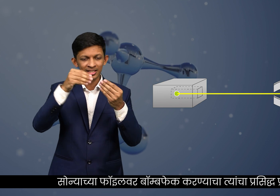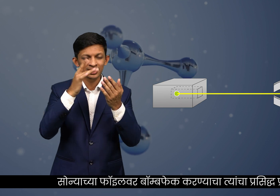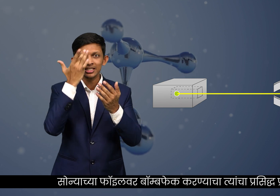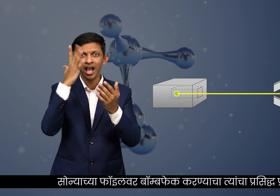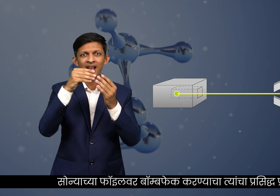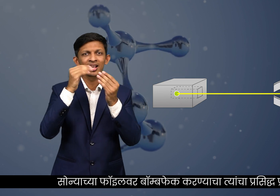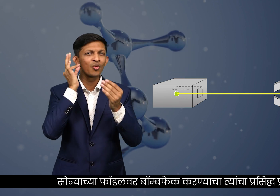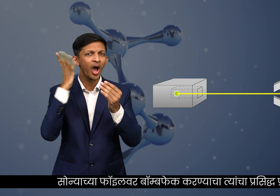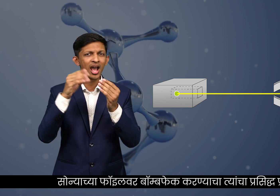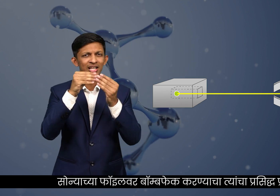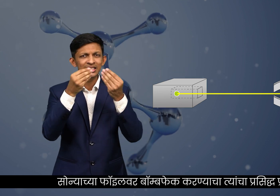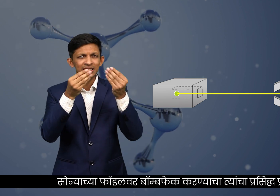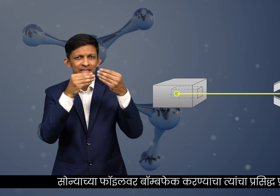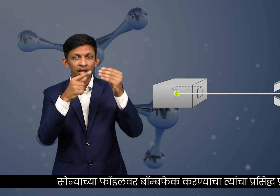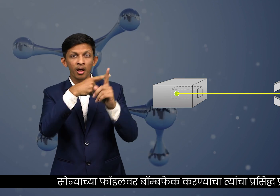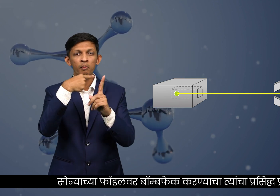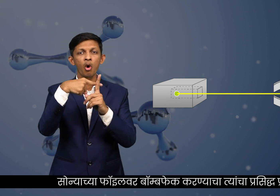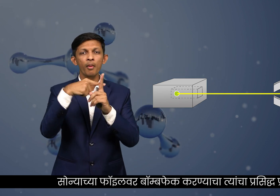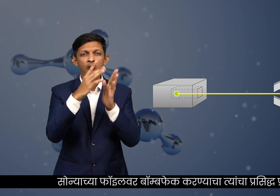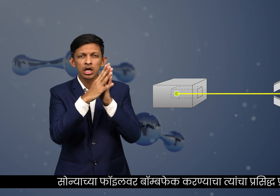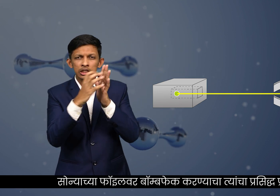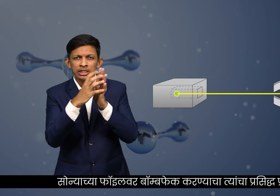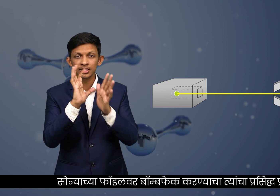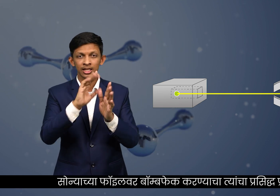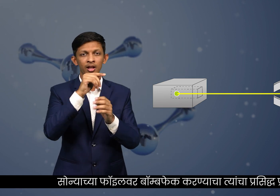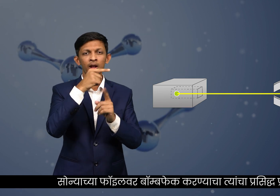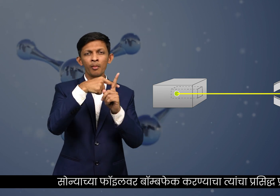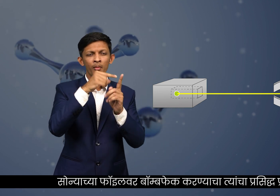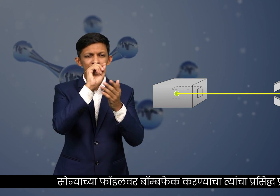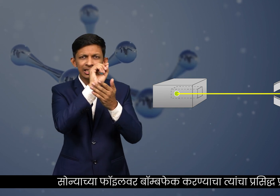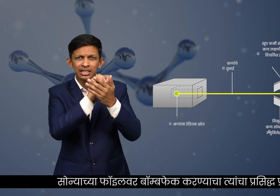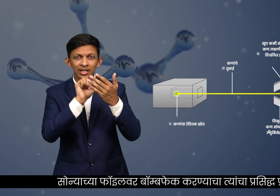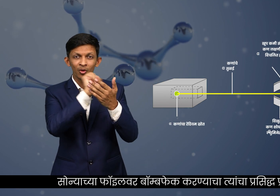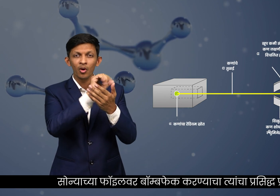सोन्याच्या फाईलवर बॉम्बफेक करण्याचा त्याला प्रसिद्ध प्रयोग केला.